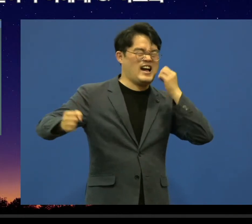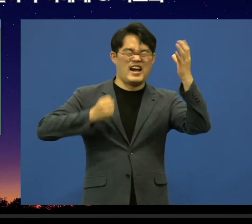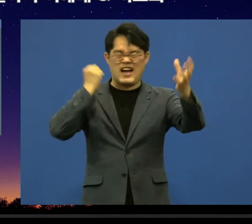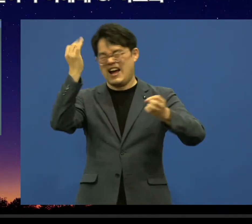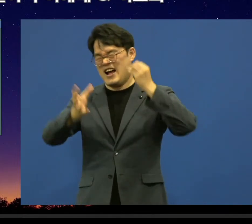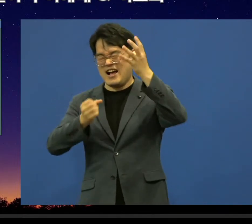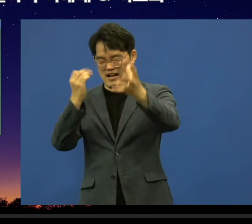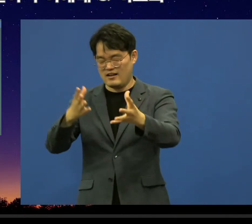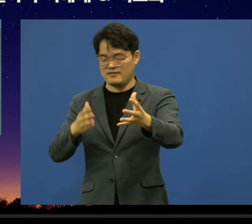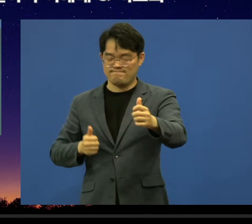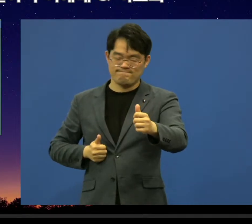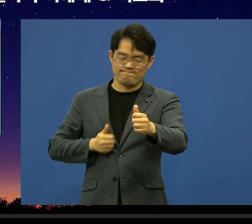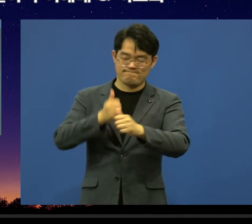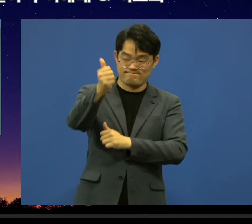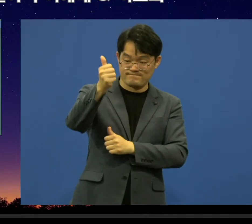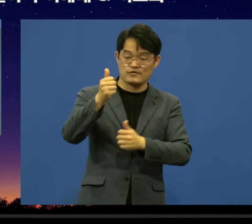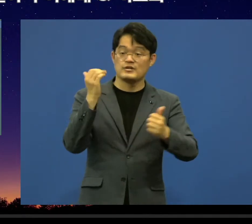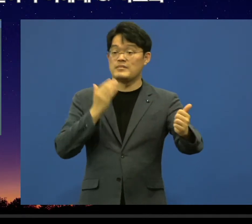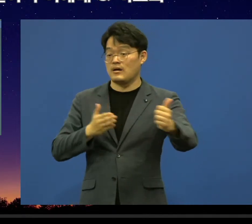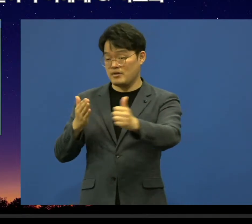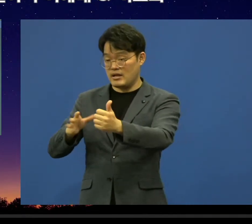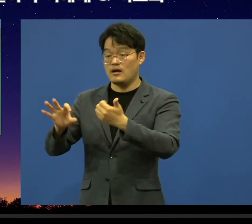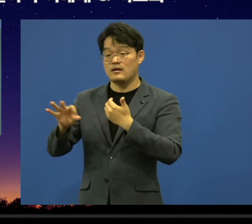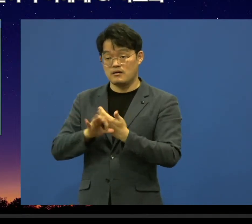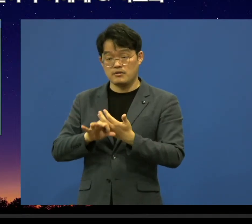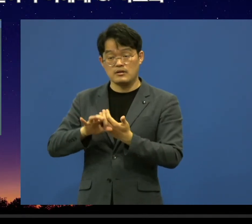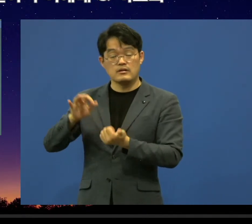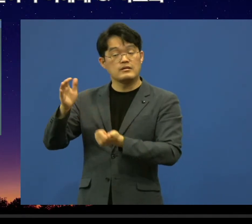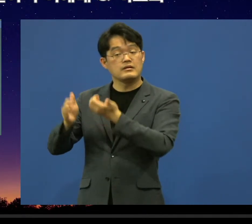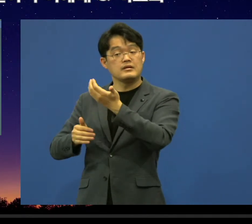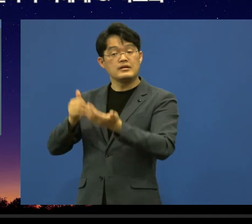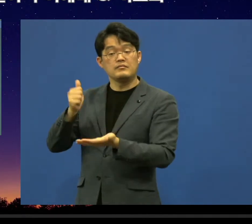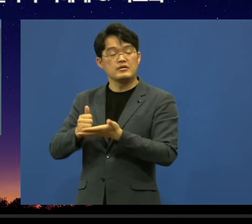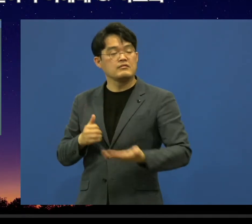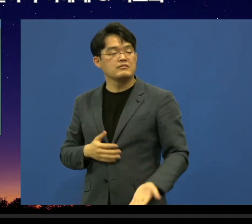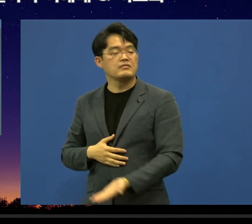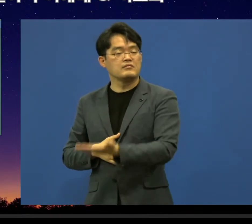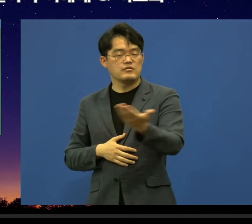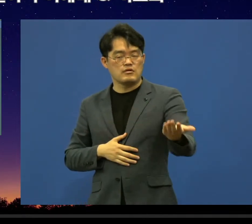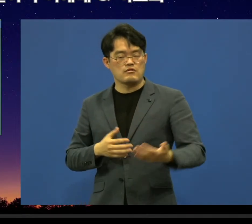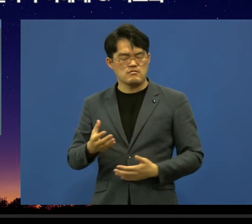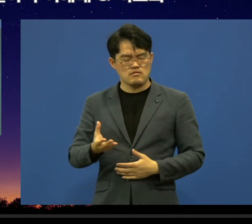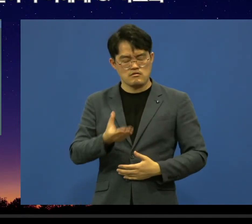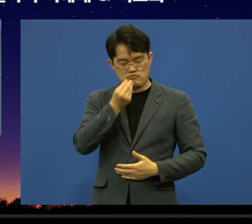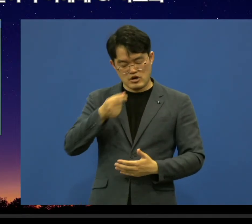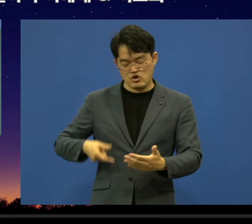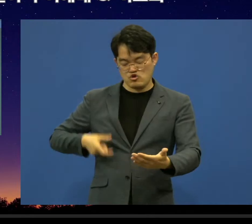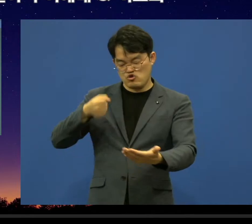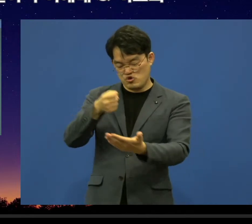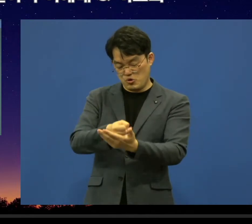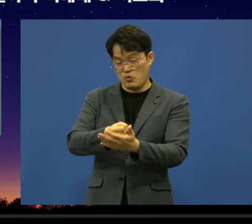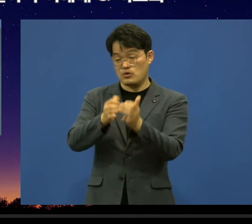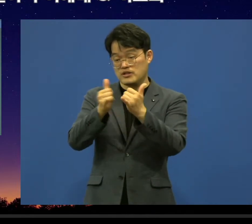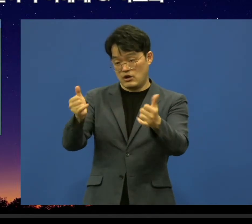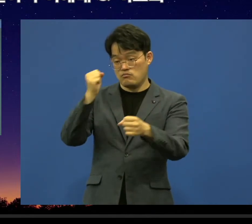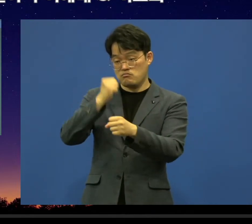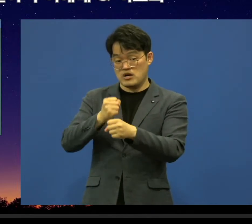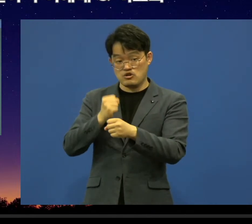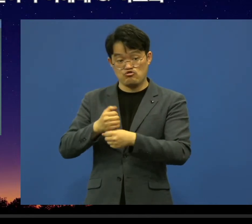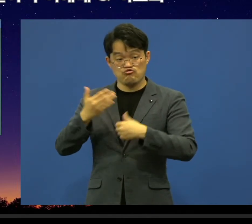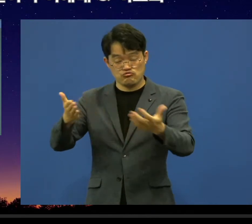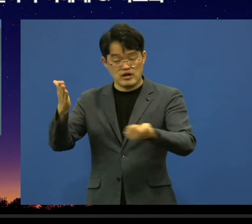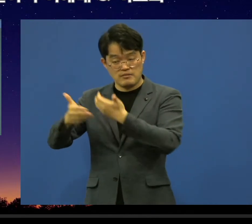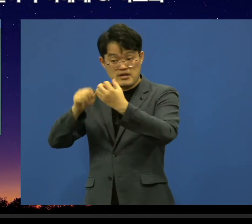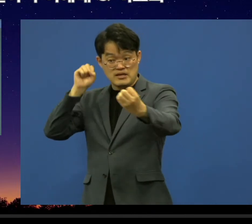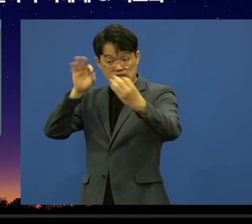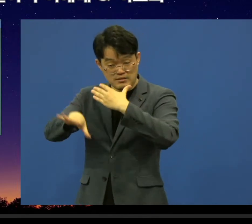바랍니다. 그러면 여러분에게는 거룩한 용사의 심장을 가지고 하나님의 크신 응답으로 골리앗을 쓰러뜨리는 그런